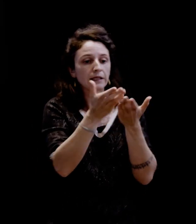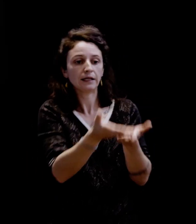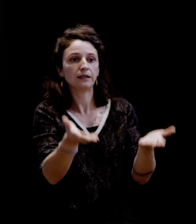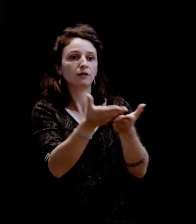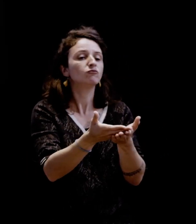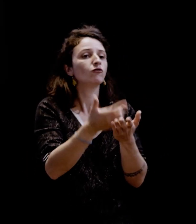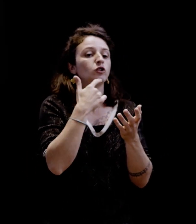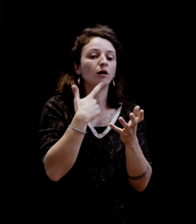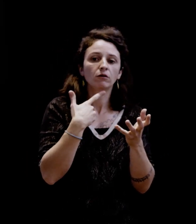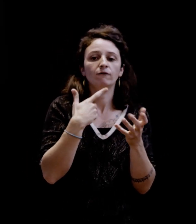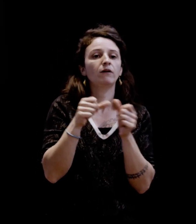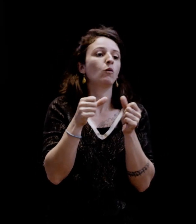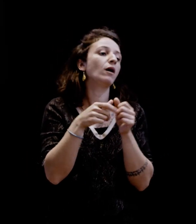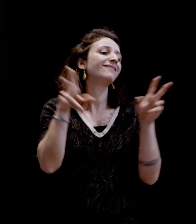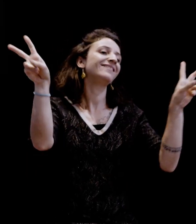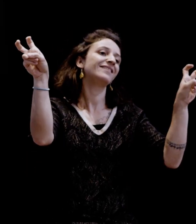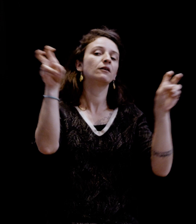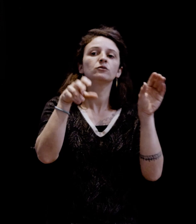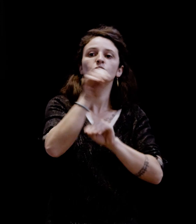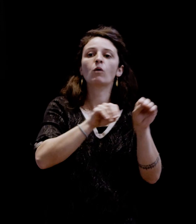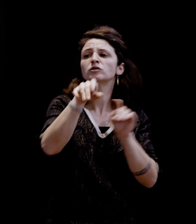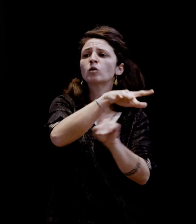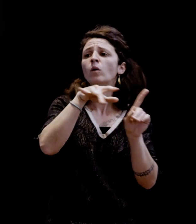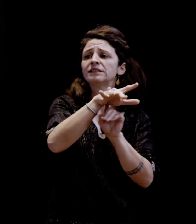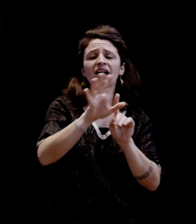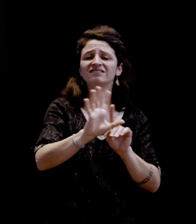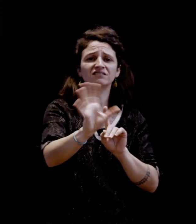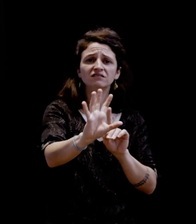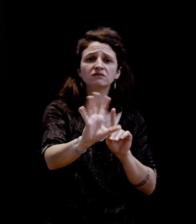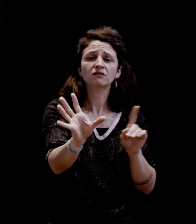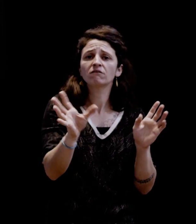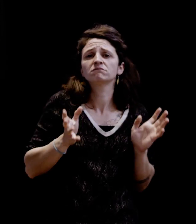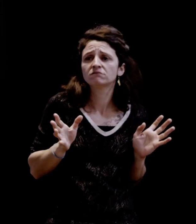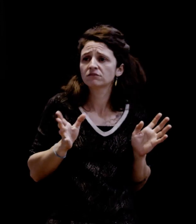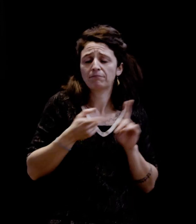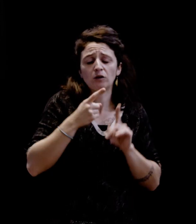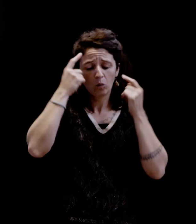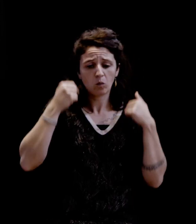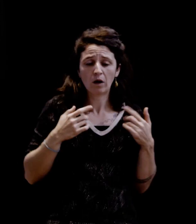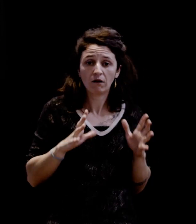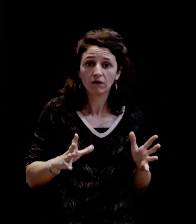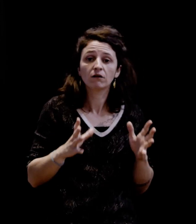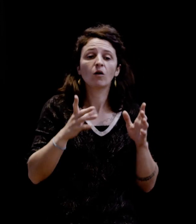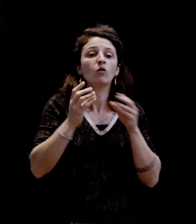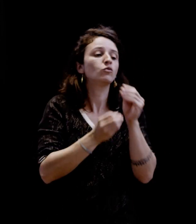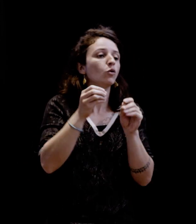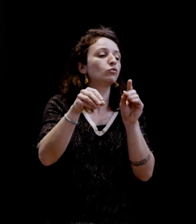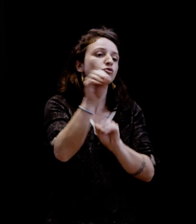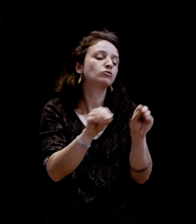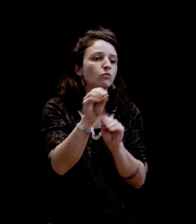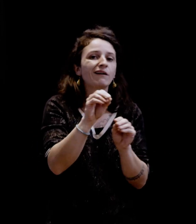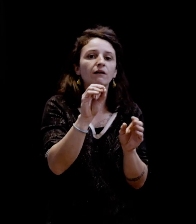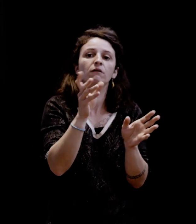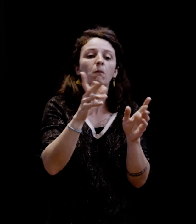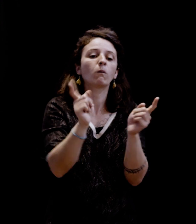soins sociaux. Je suis très accrochée à cette notion, et pas de soins bâclés, si vous voulez, pas de soins